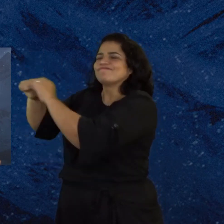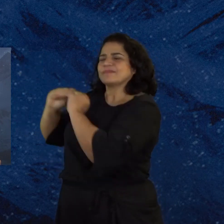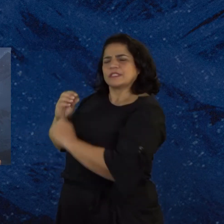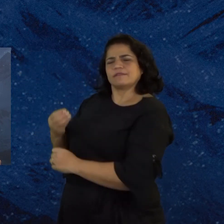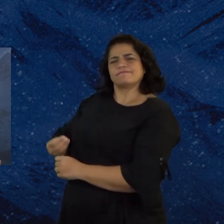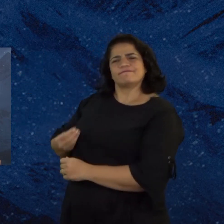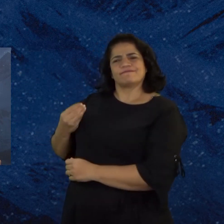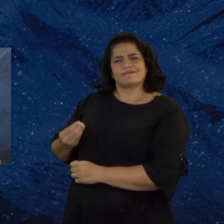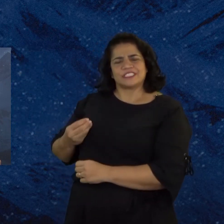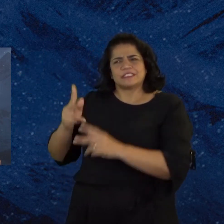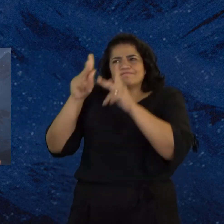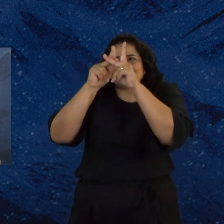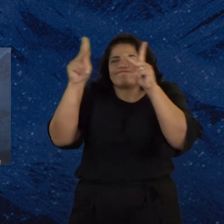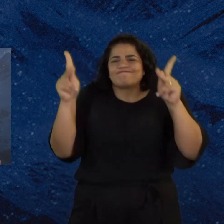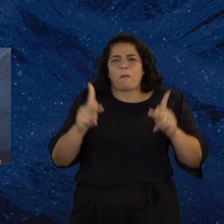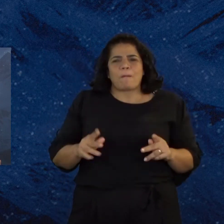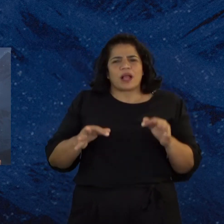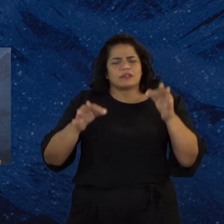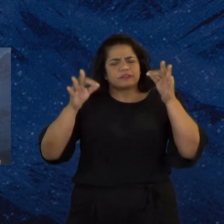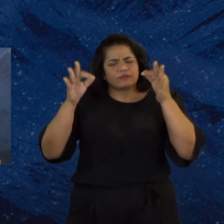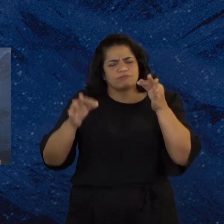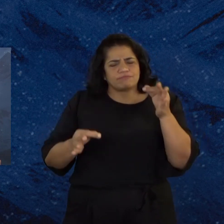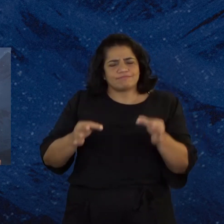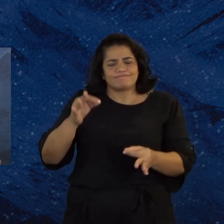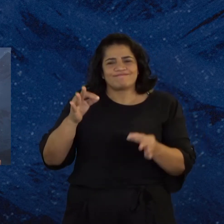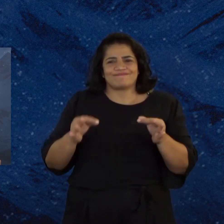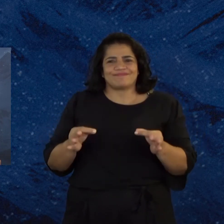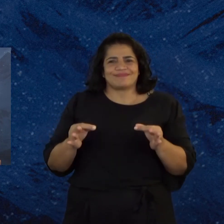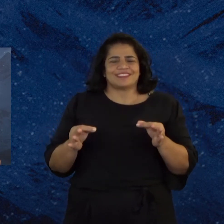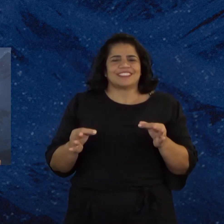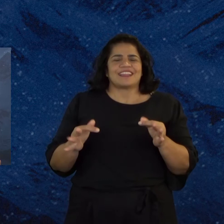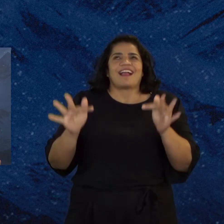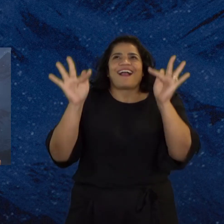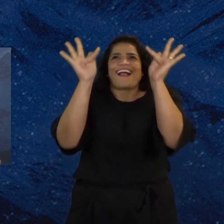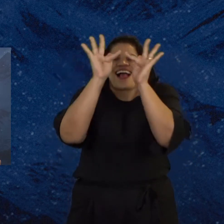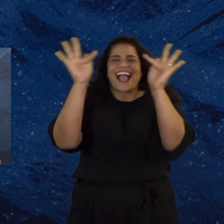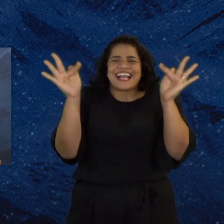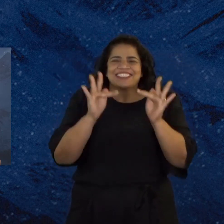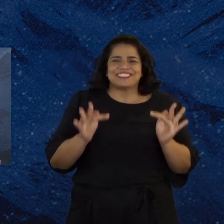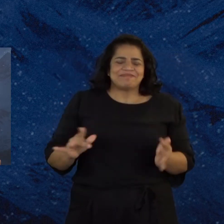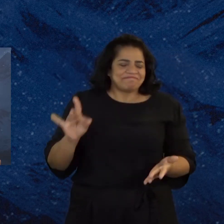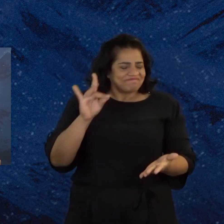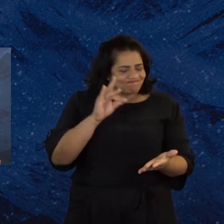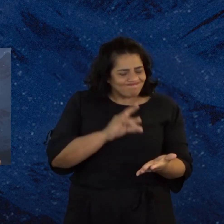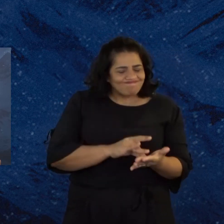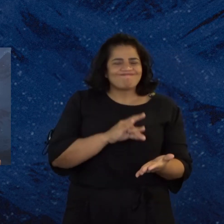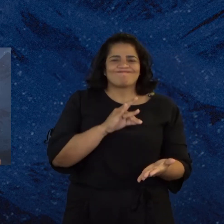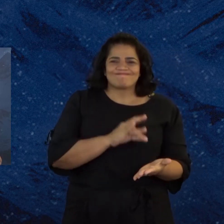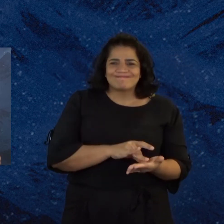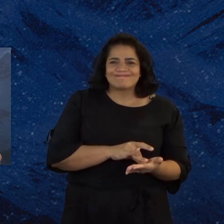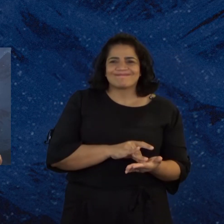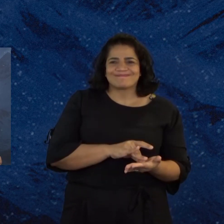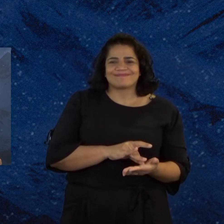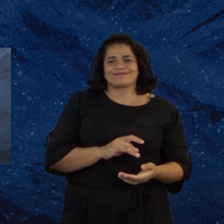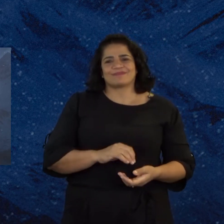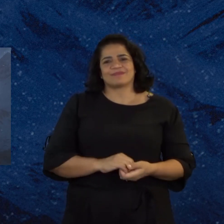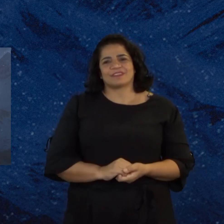é justiça, que é alegria, que é verdade, que é realidade.